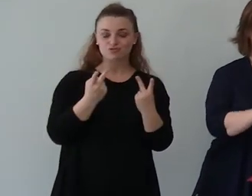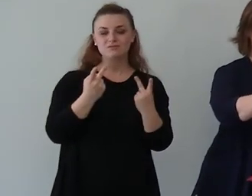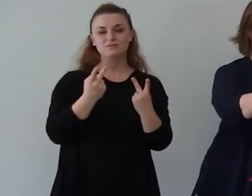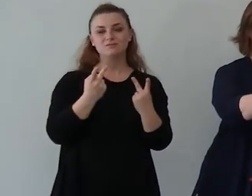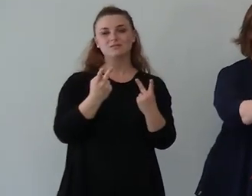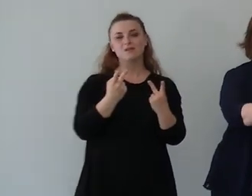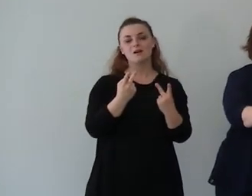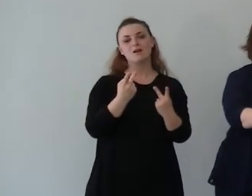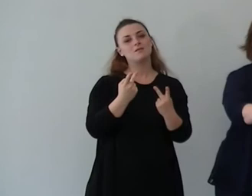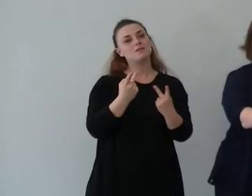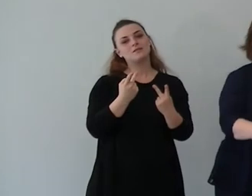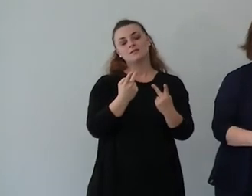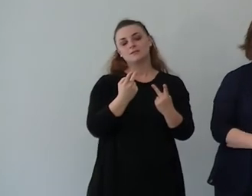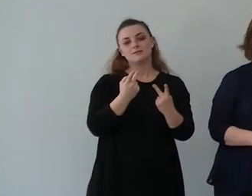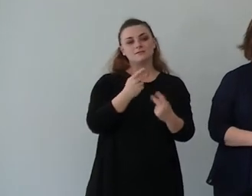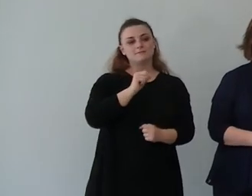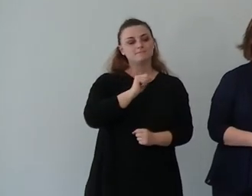piacere